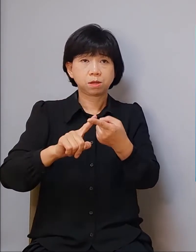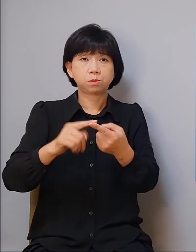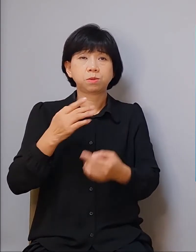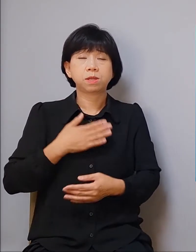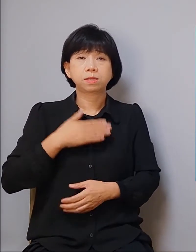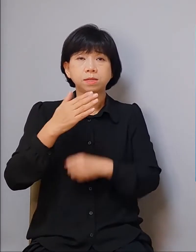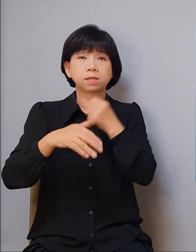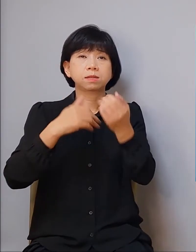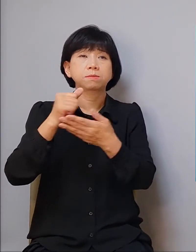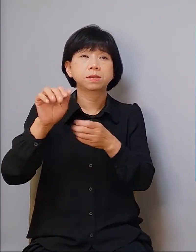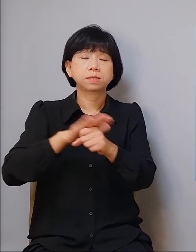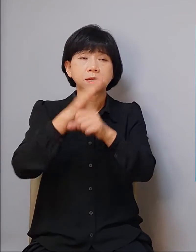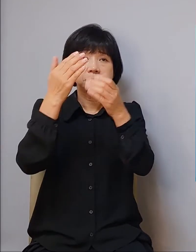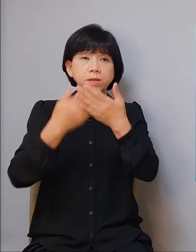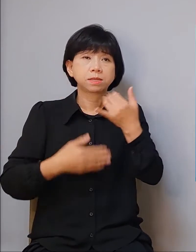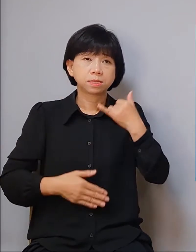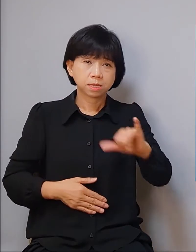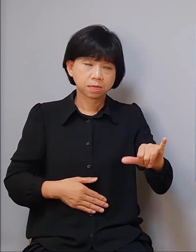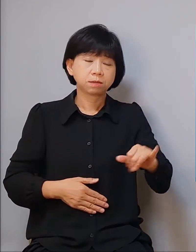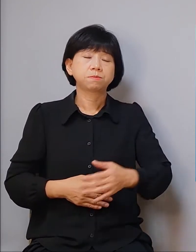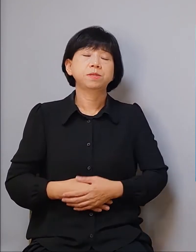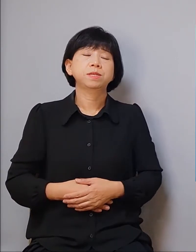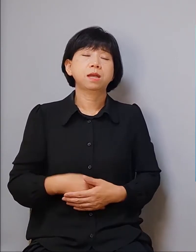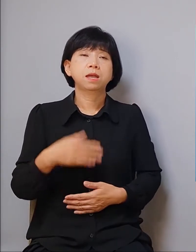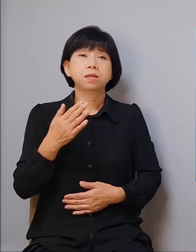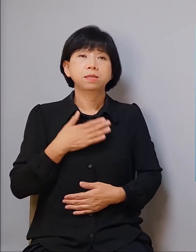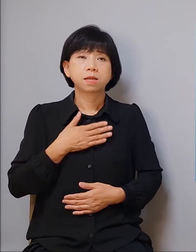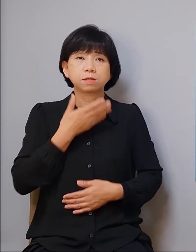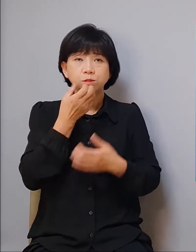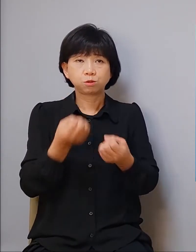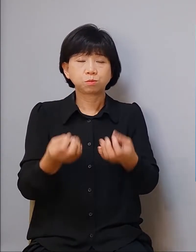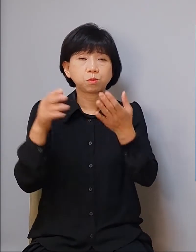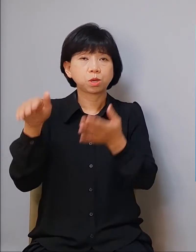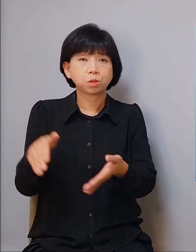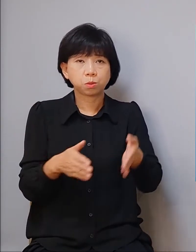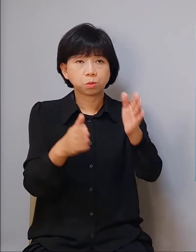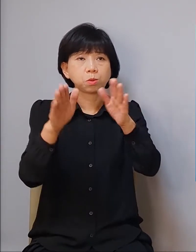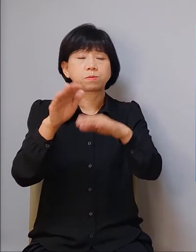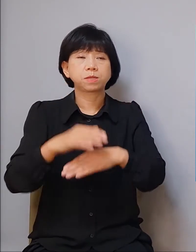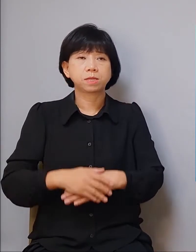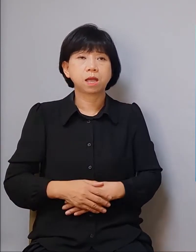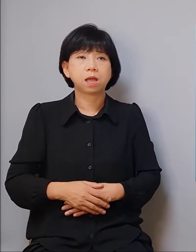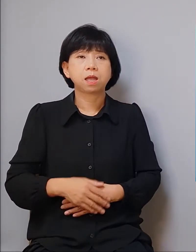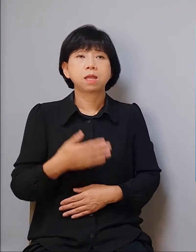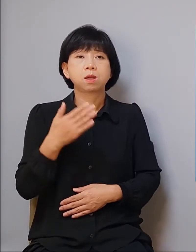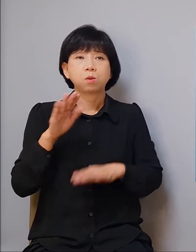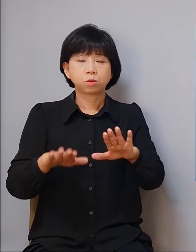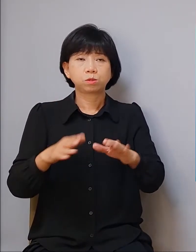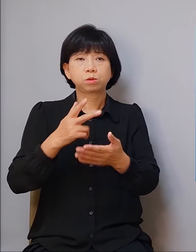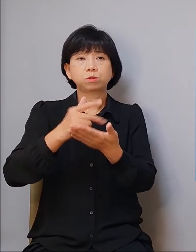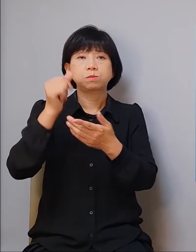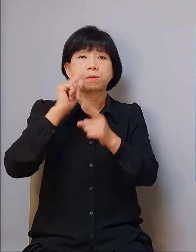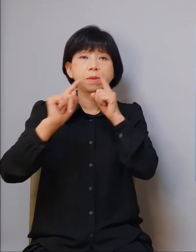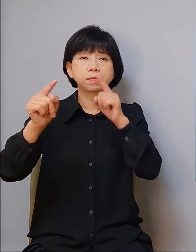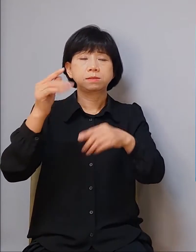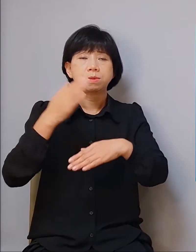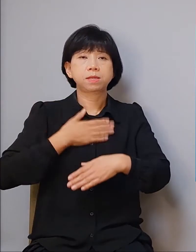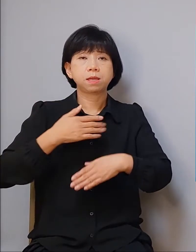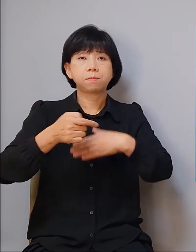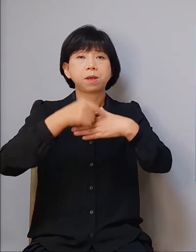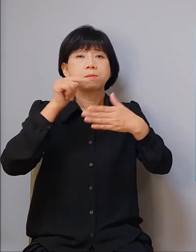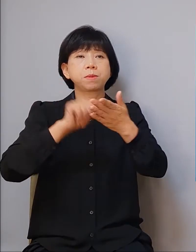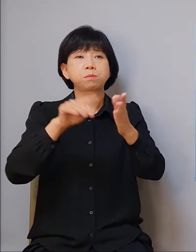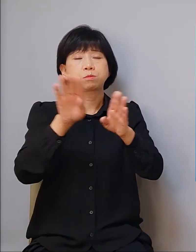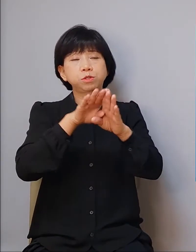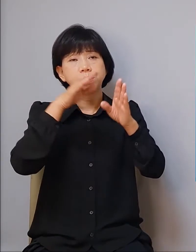말씀하신 대로 나는 하나님의 사랑받는 자녀입니다. 나는 축복의 통로입니다. 오늘도 주의